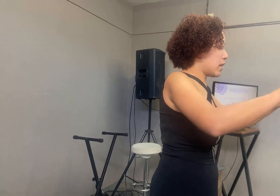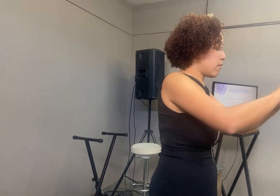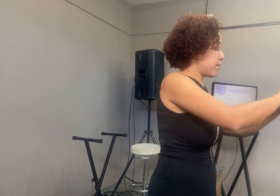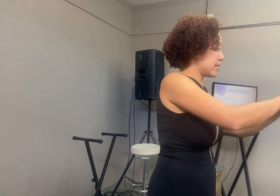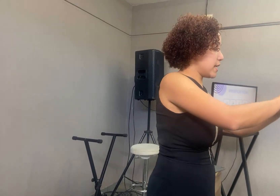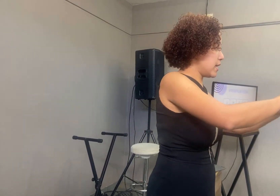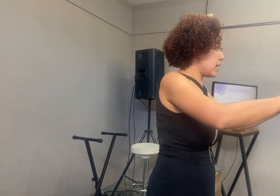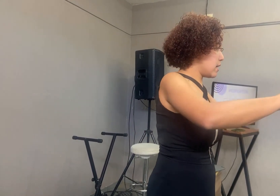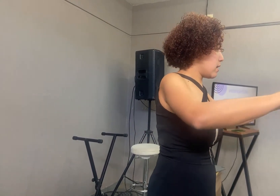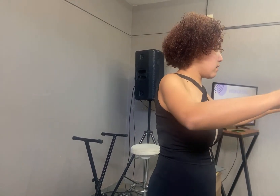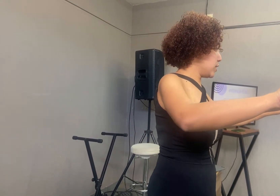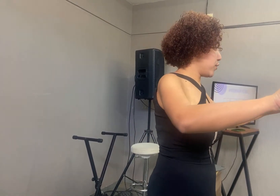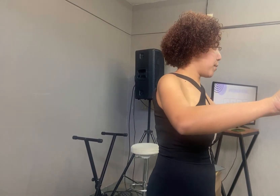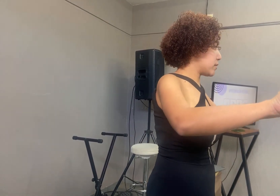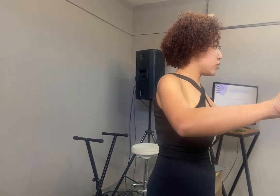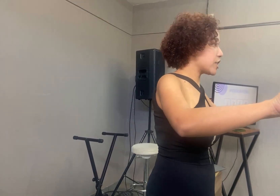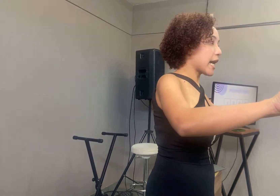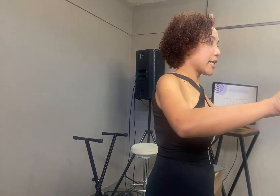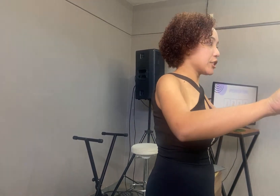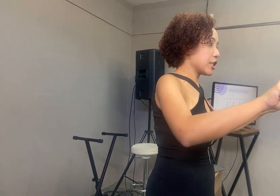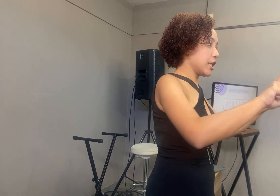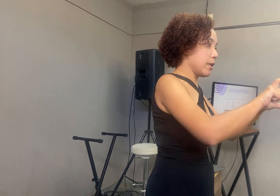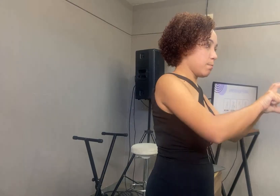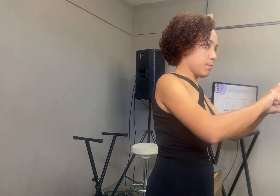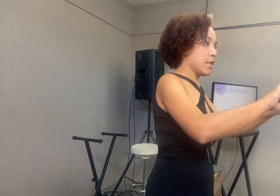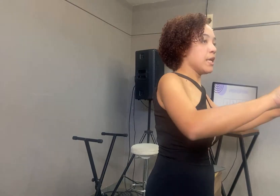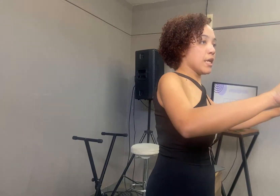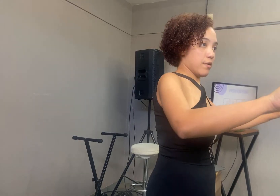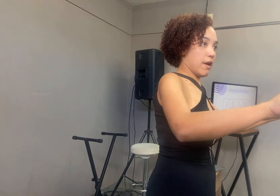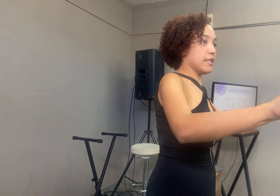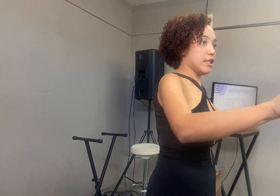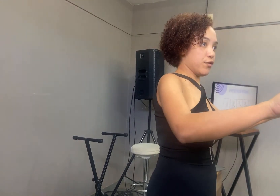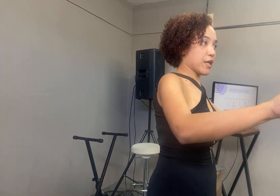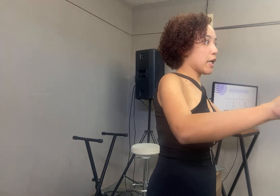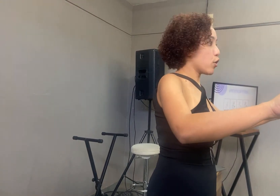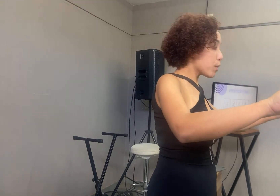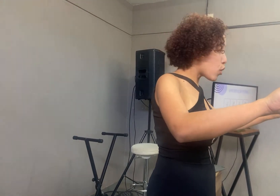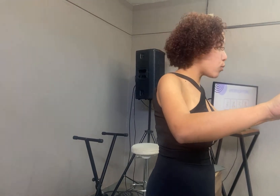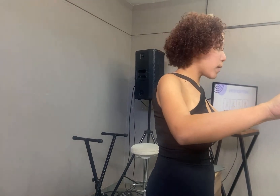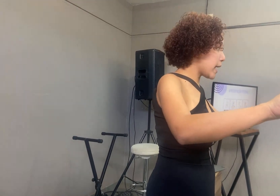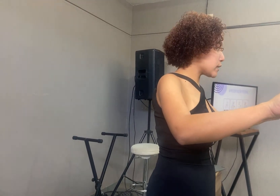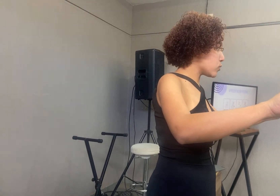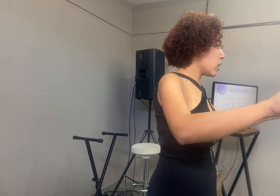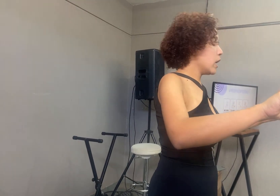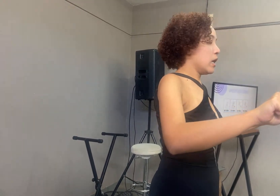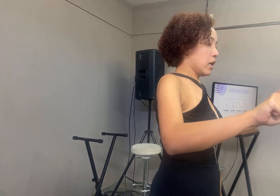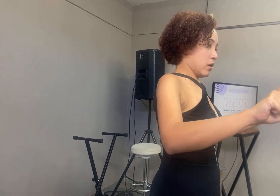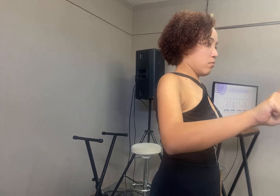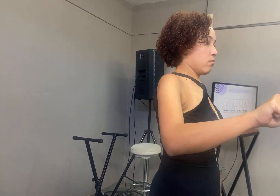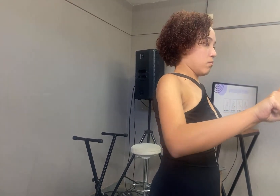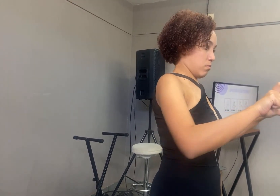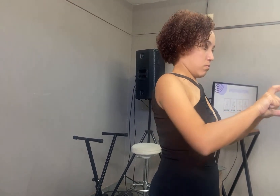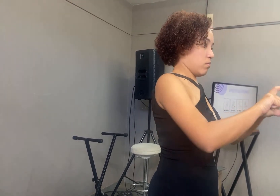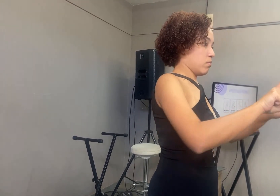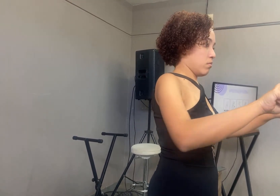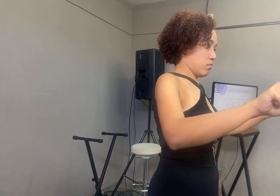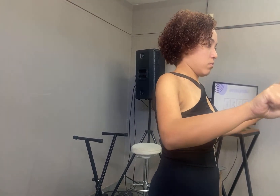vai fazer esse formato de caixa aqui, que vai identificar o nome completo. Tem que ser a mesma coisa, senão